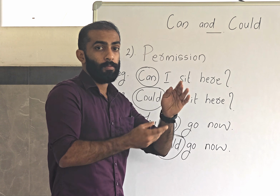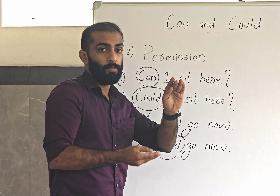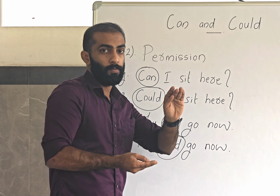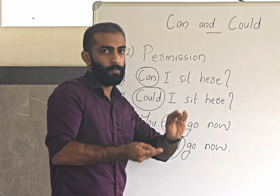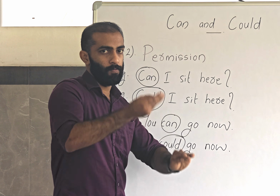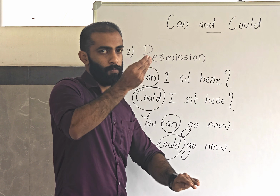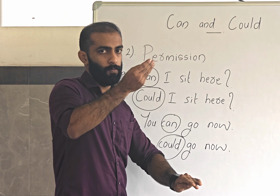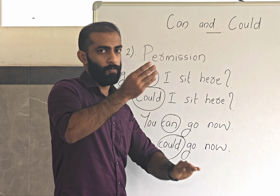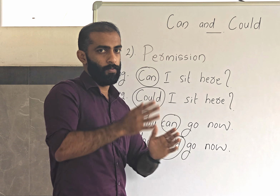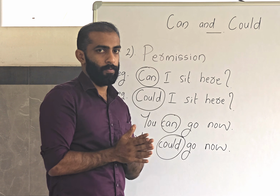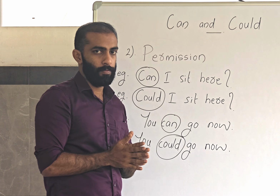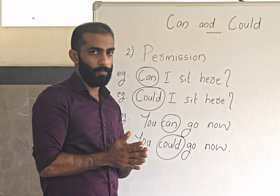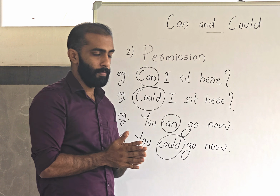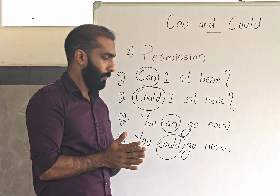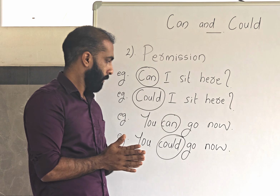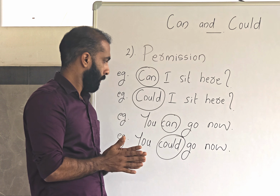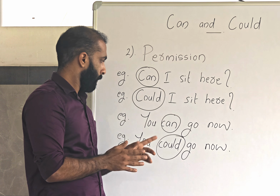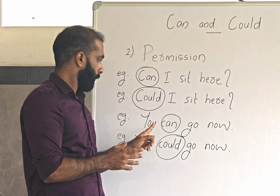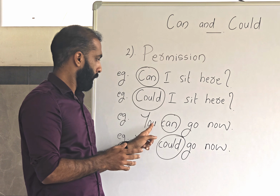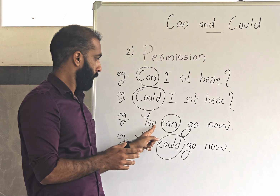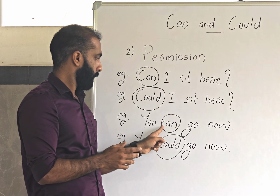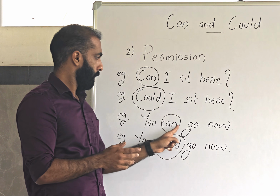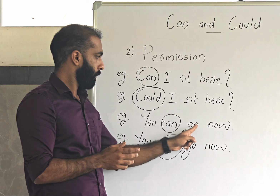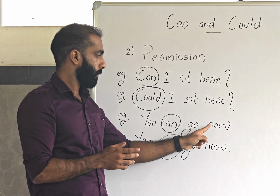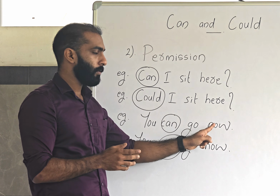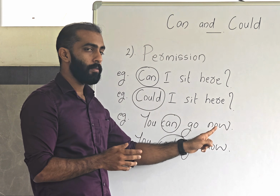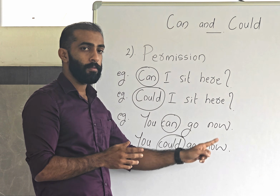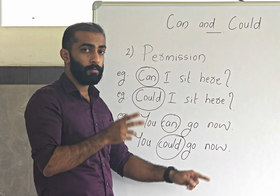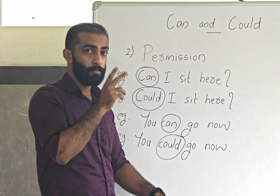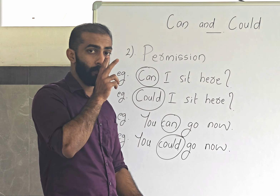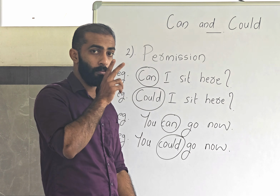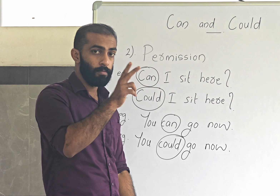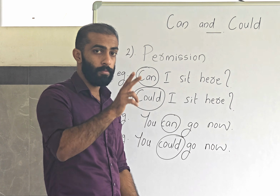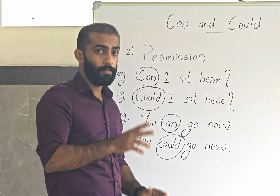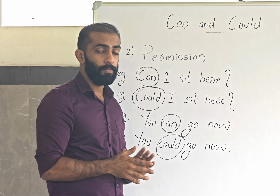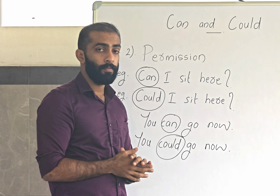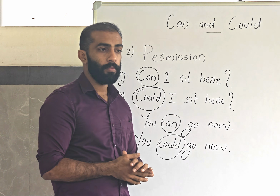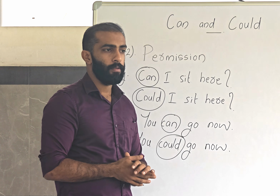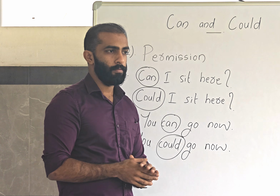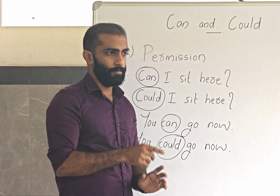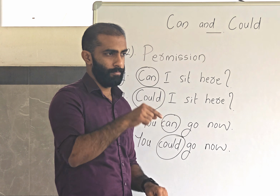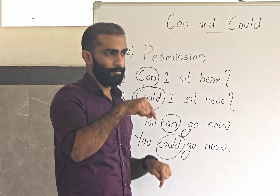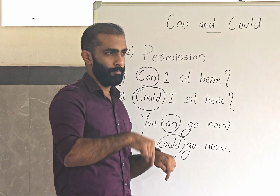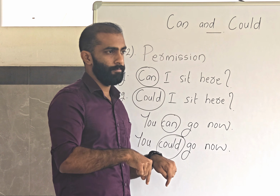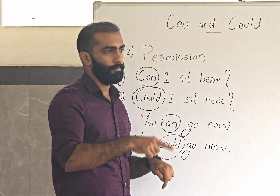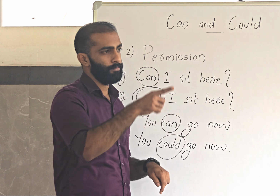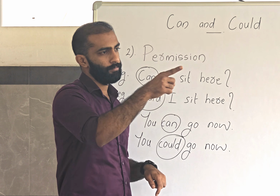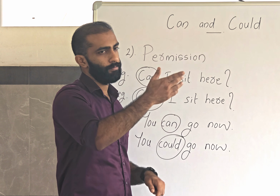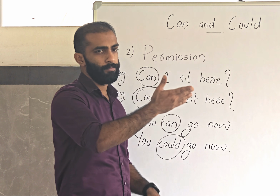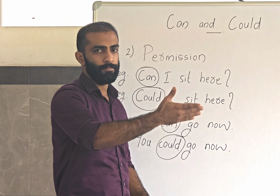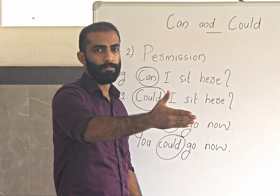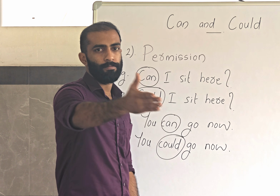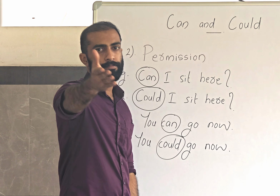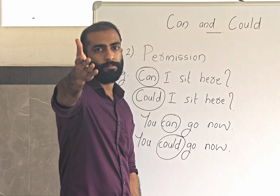എന്നാൽ ഇവിടെ യു കുഡ് ഗോ നൗ എന്ന് വരുമ്പോൾ കുറച്ചുകൂടെ മര്യാദ കൊടുക്കേണ്ട സാഹചര്യങ്ങളിലാണ് നമ്മളത് യൂസ് ചെയ്യുന്നത്.